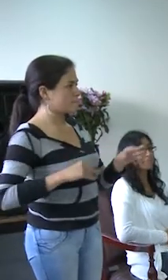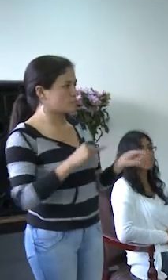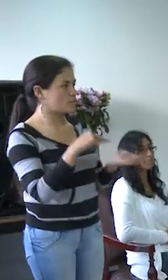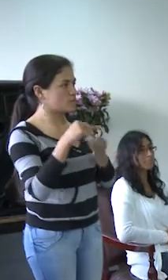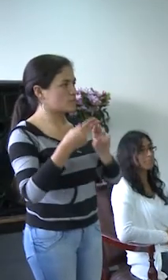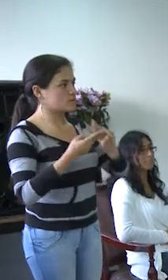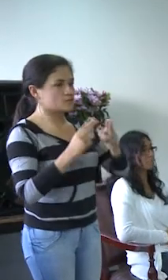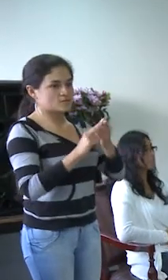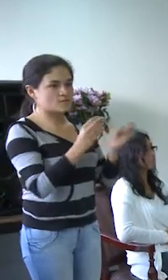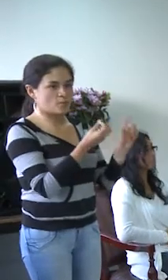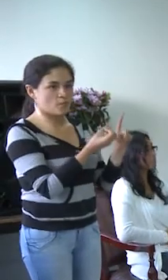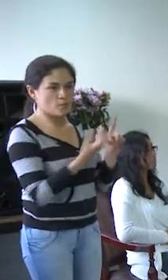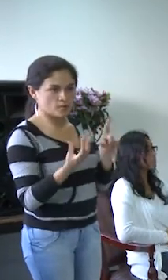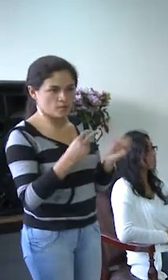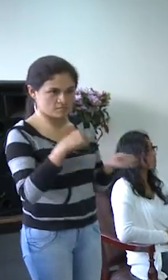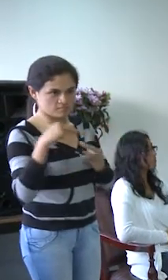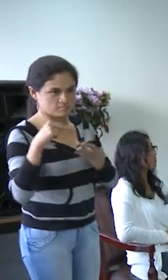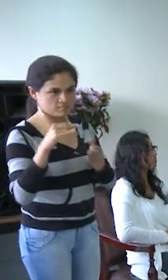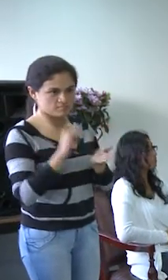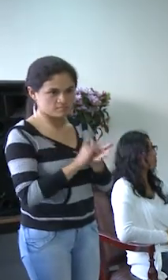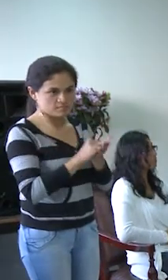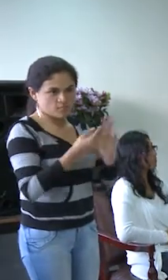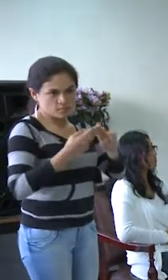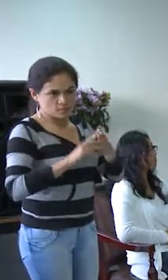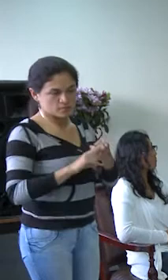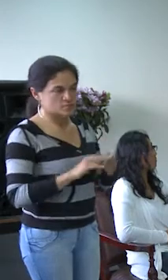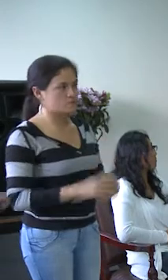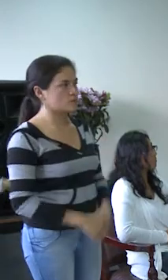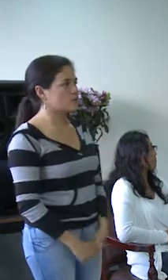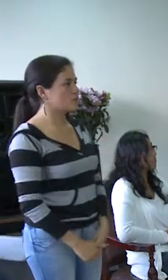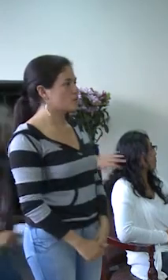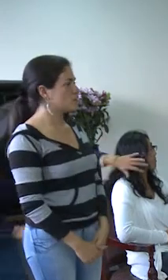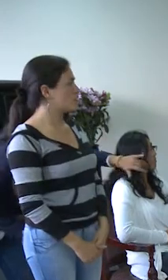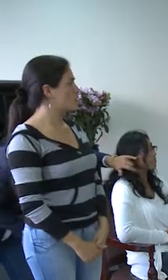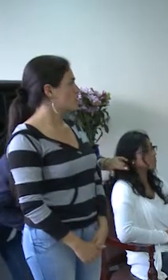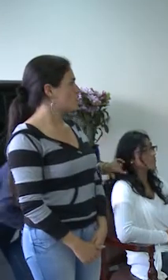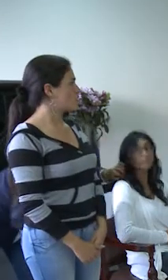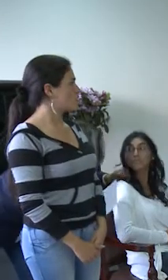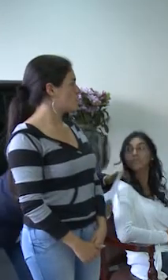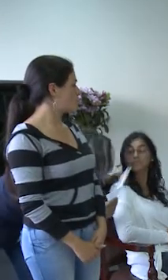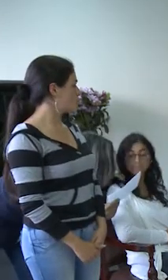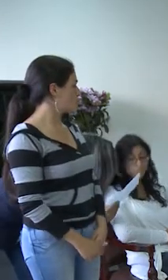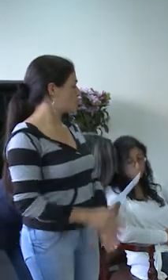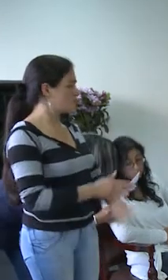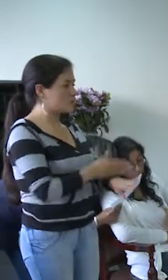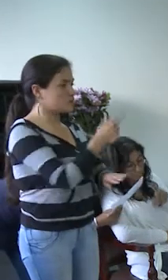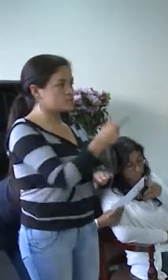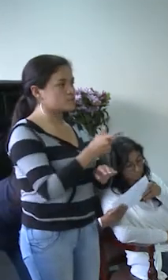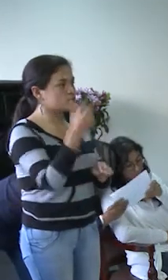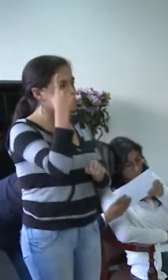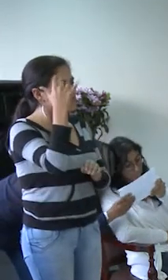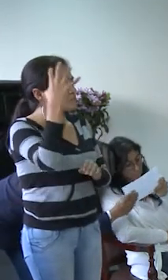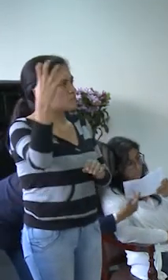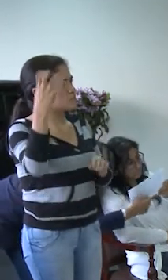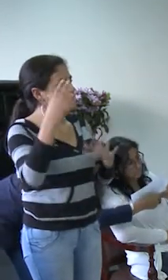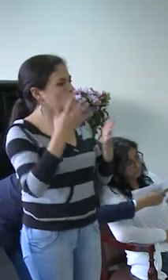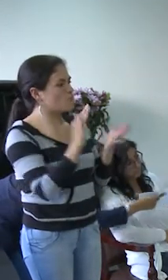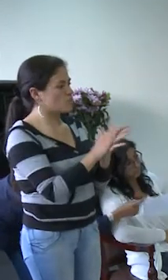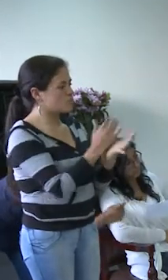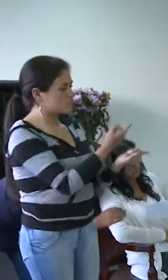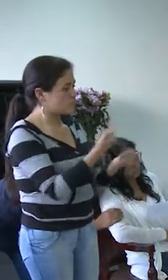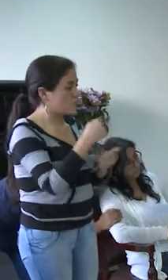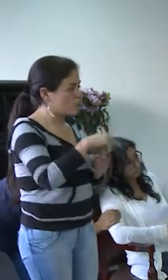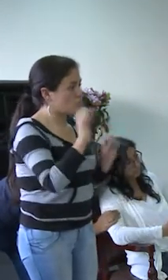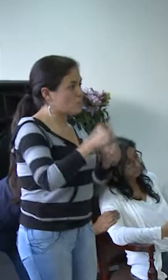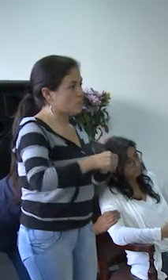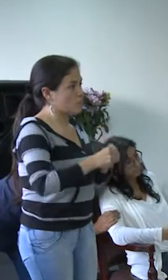educación popular, de personas que soñaron e hicieron realidad el que